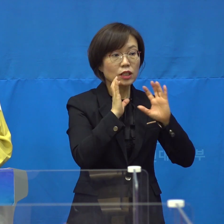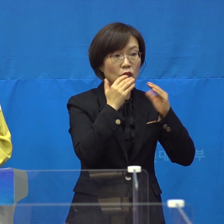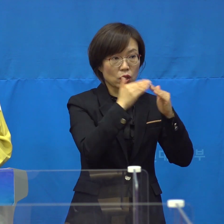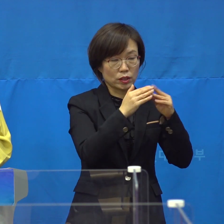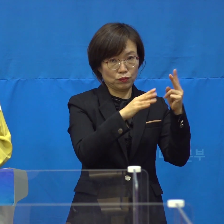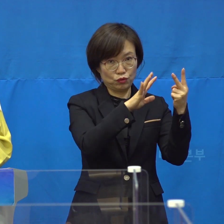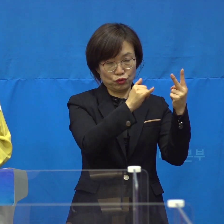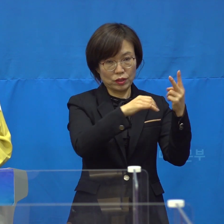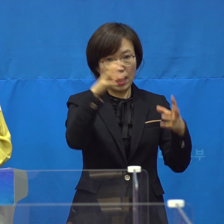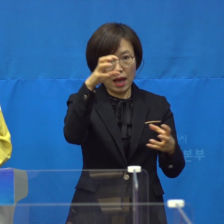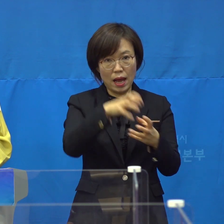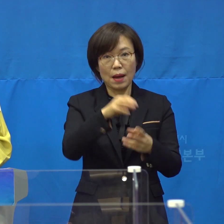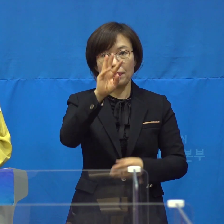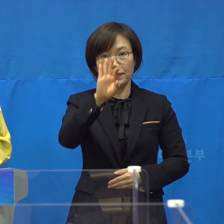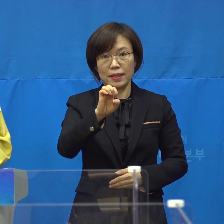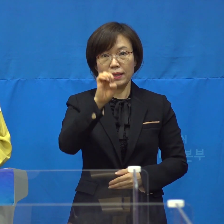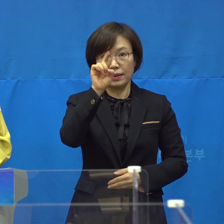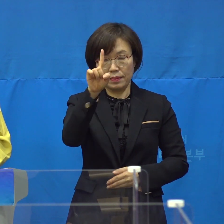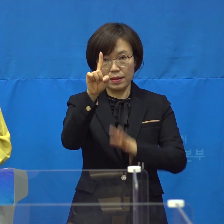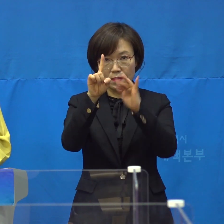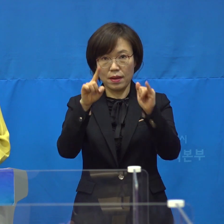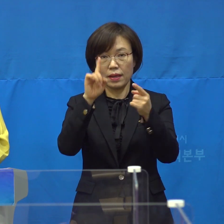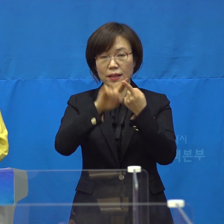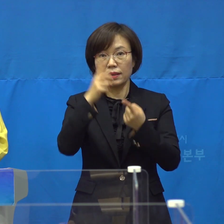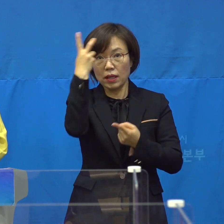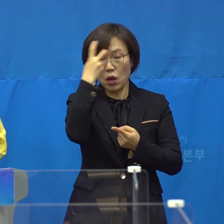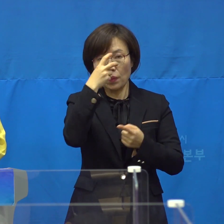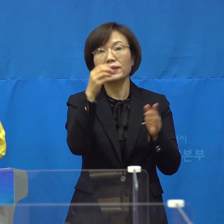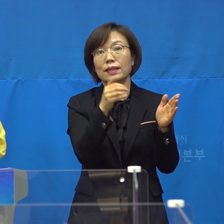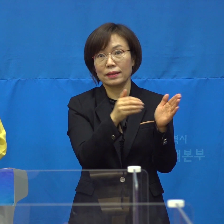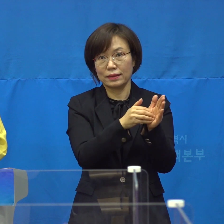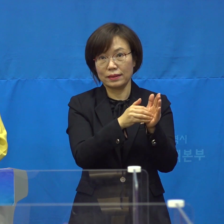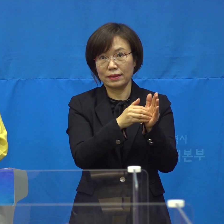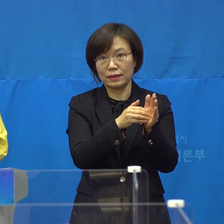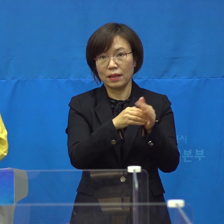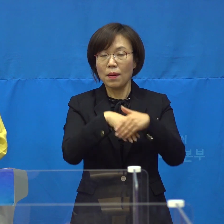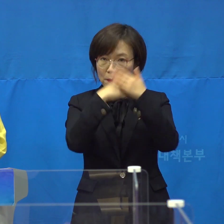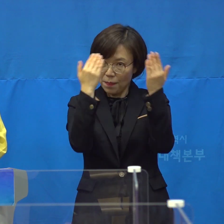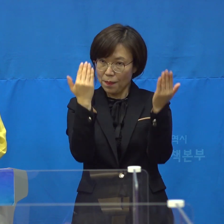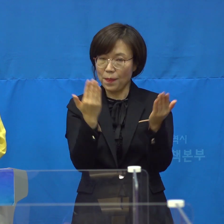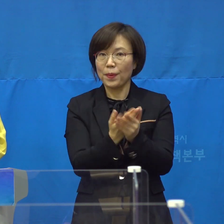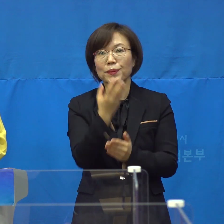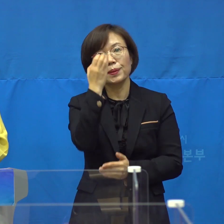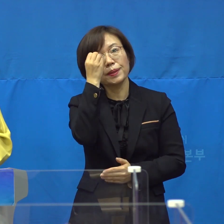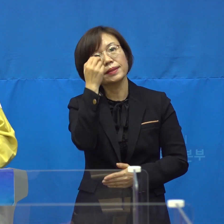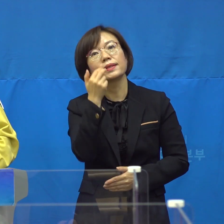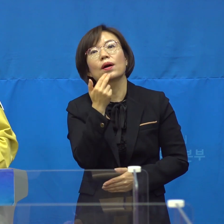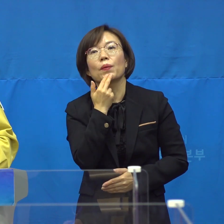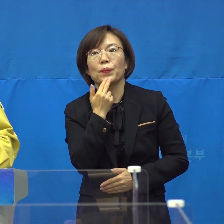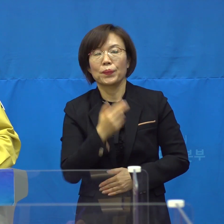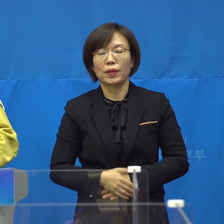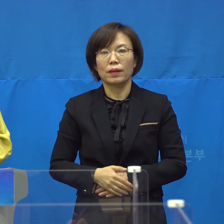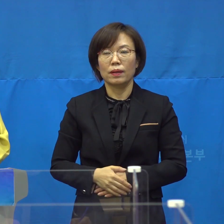2명 등 41명에 대해서 검사를 하였고 41명 모두 음성입니다.